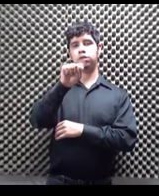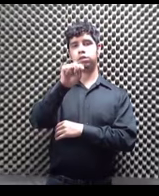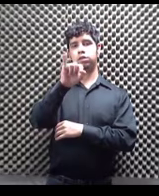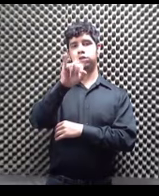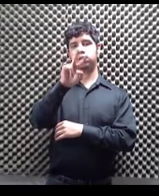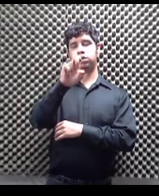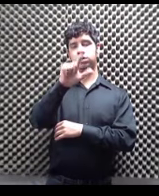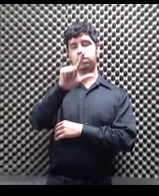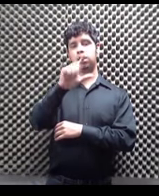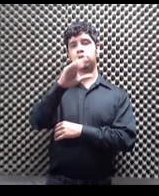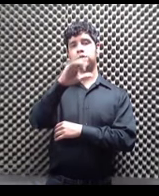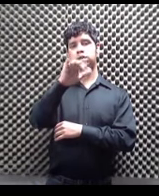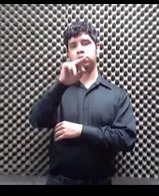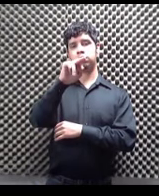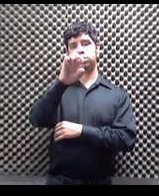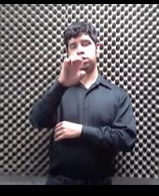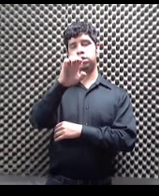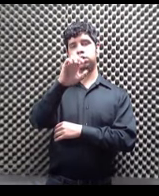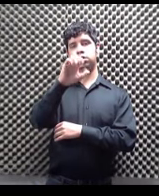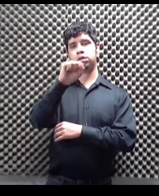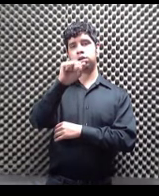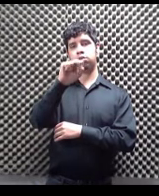festivalcinesanjuan.com. Todo corridito.